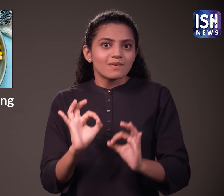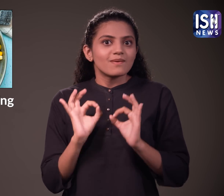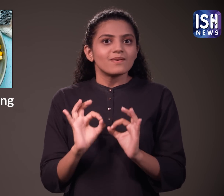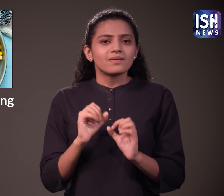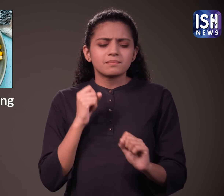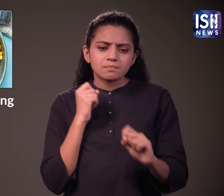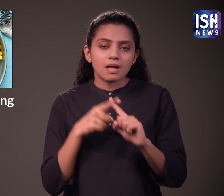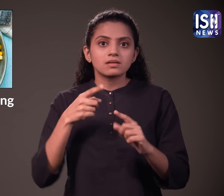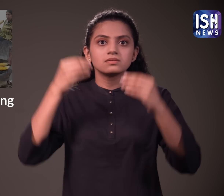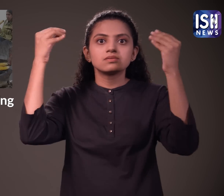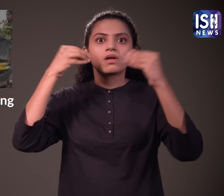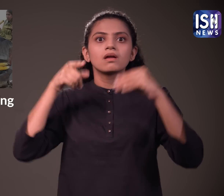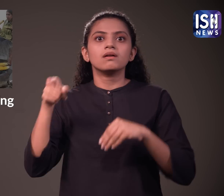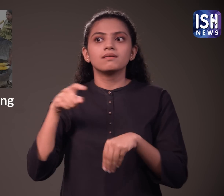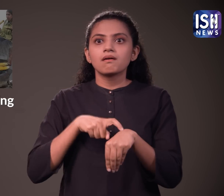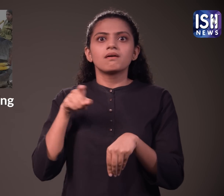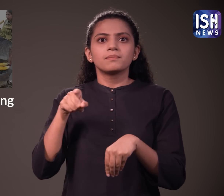और स्वास्तवर्थक भी है